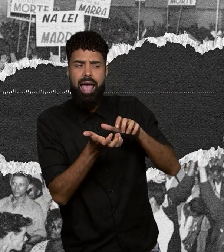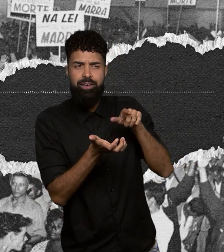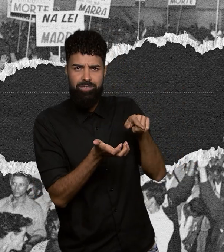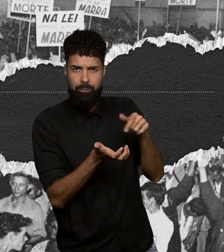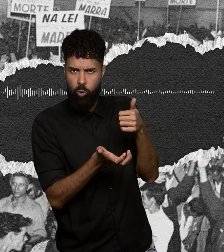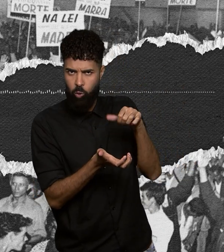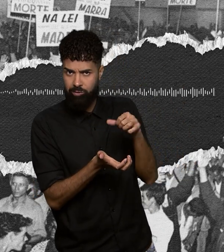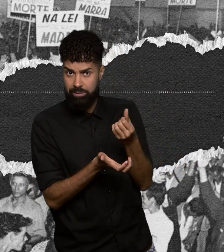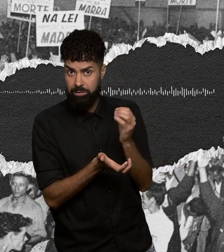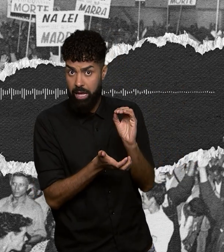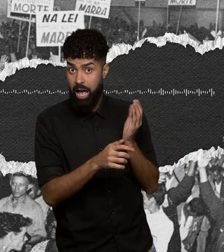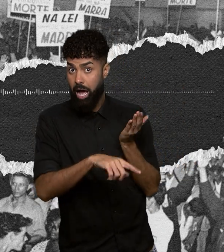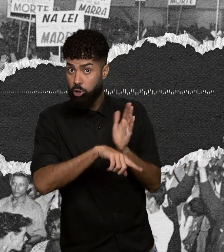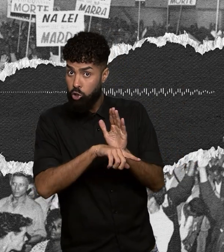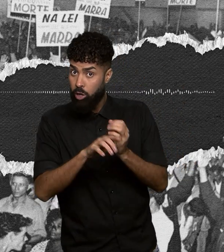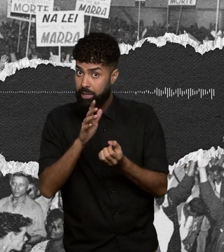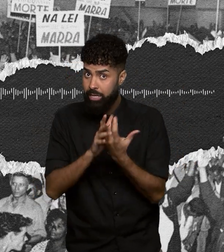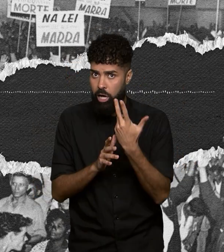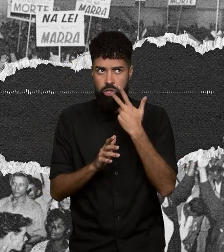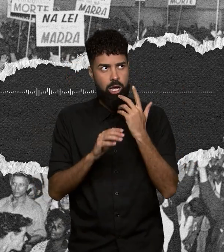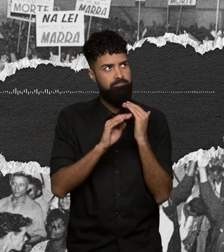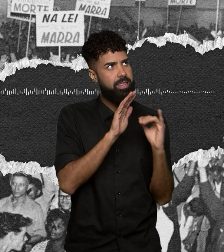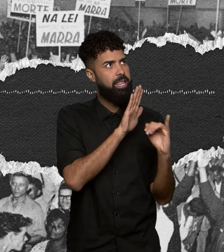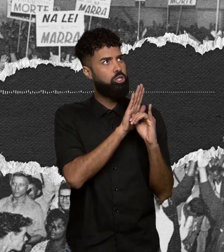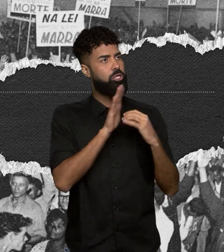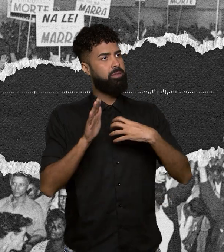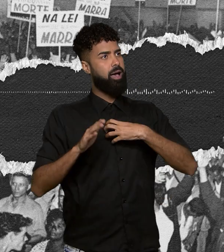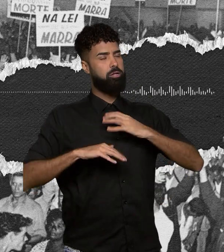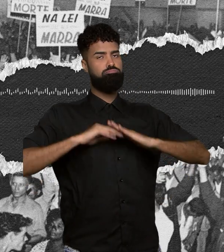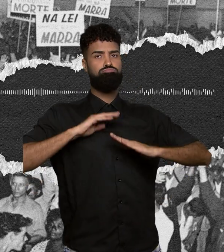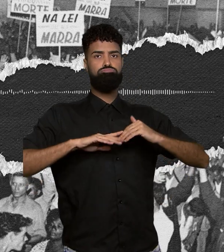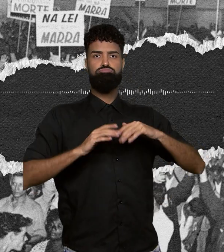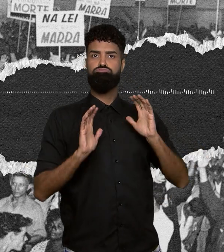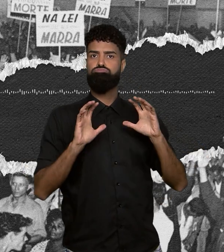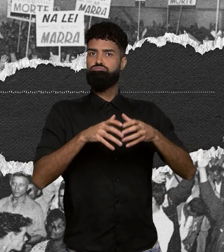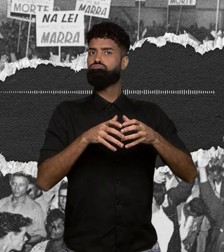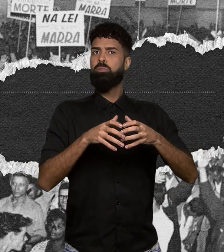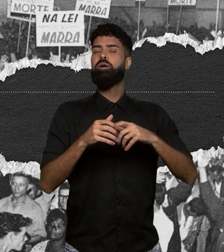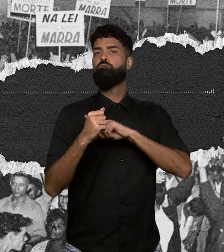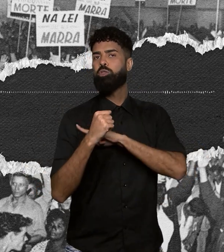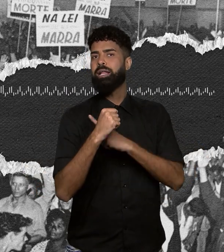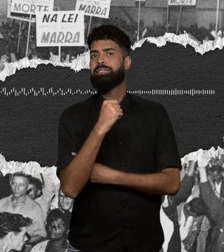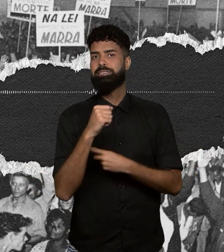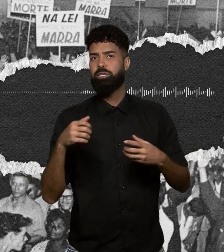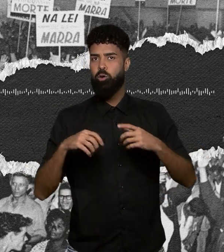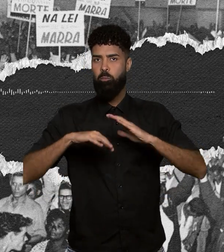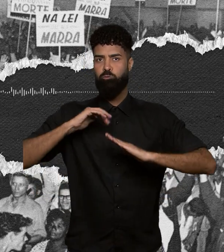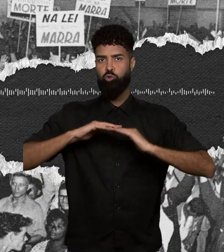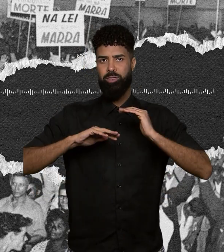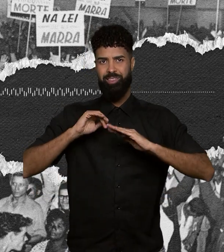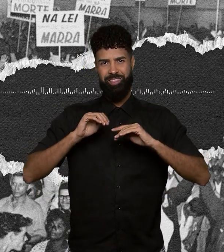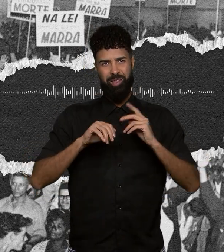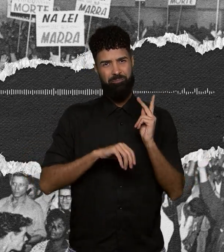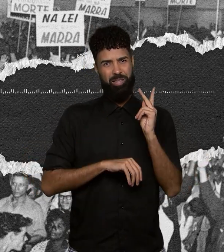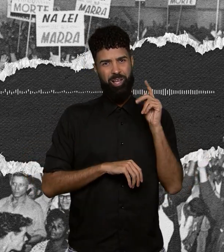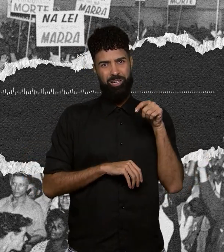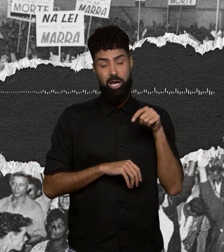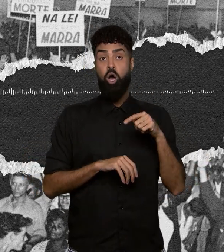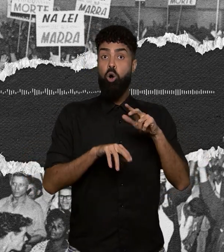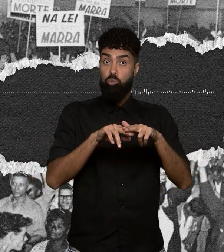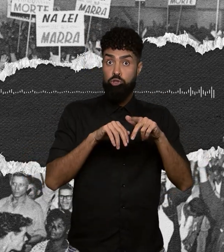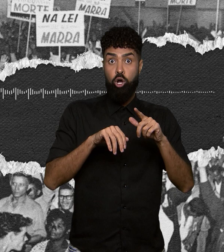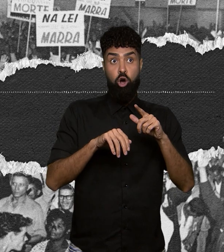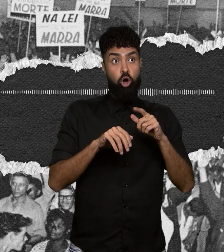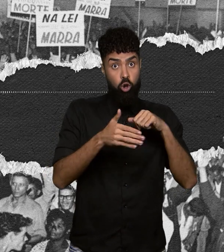1960 ajudou a criar uma identidade de categoria que fortaleceu os Petroleiros E com isso a luta pela encampação das